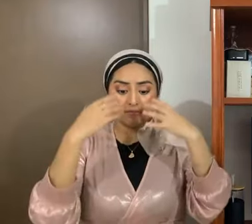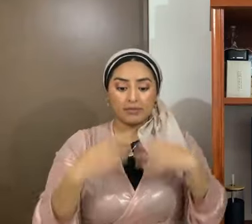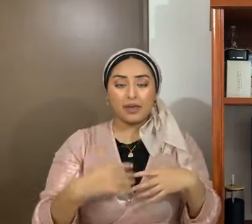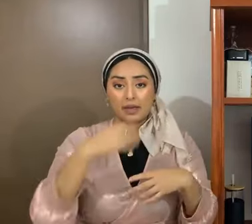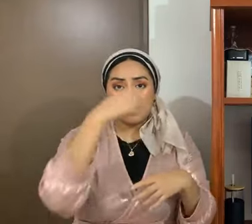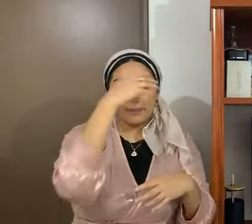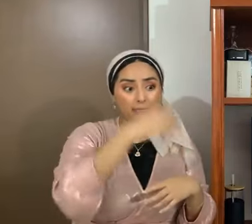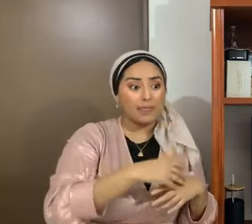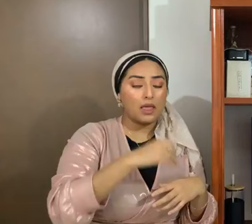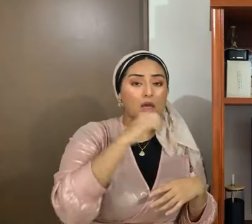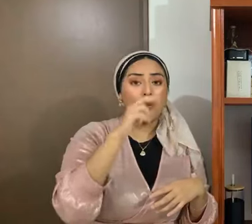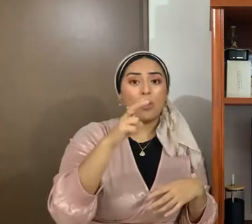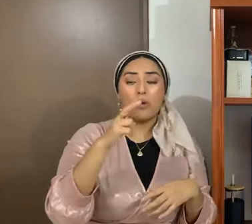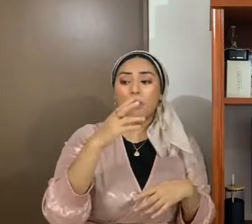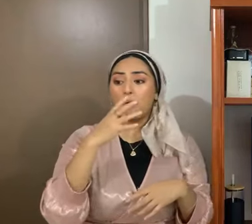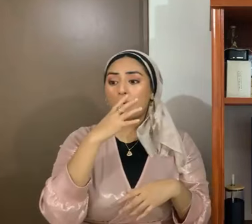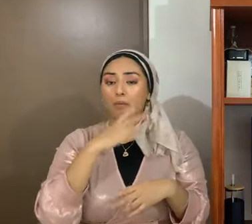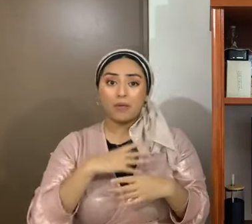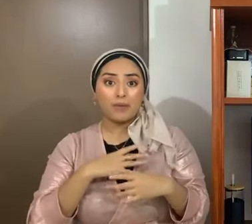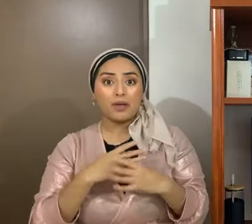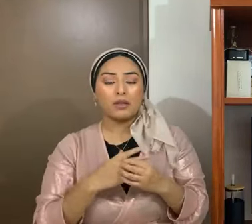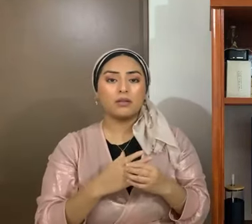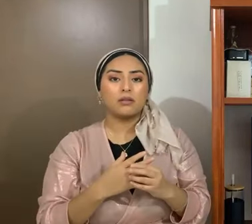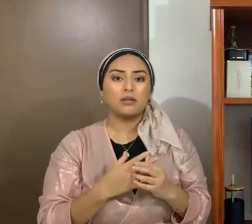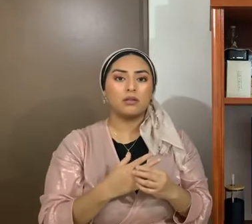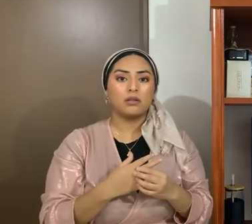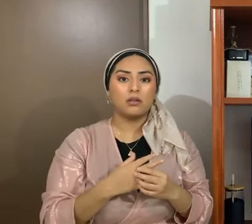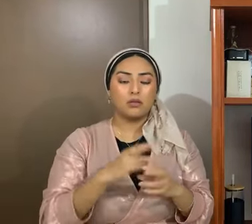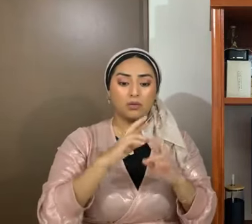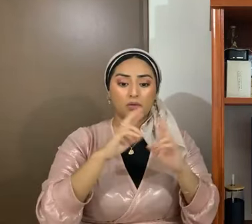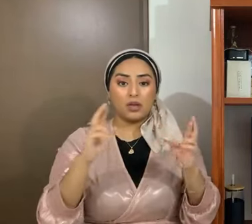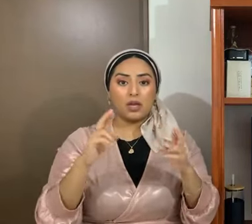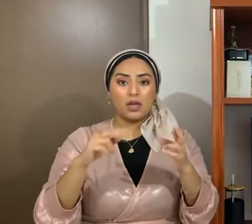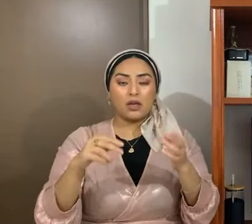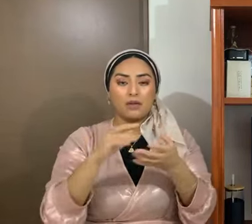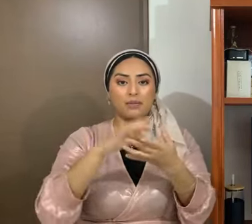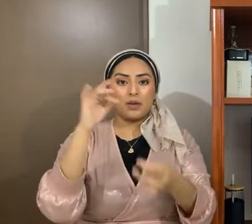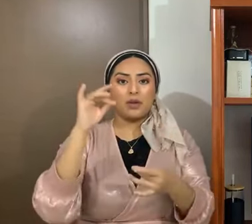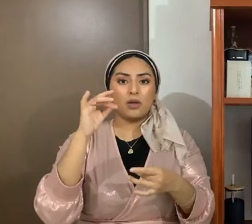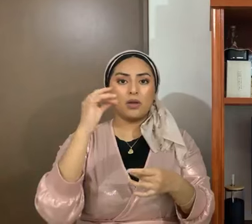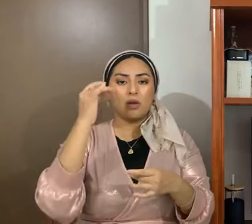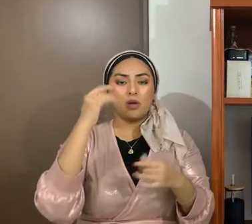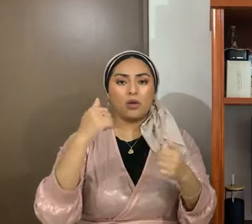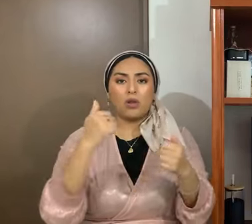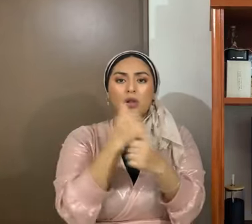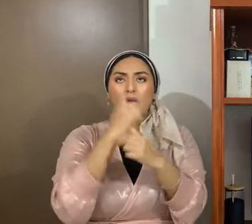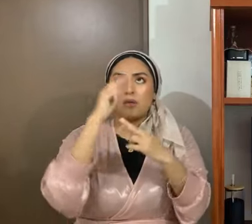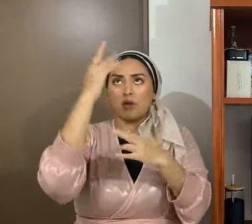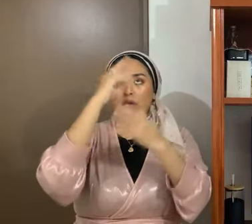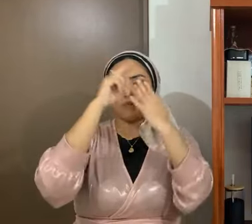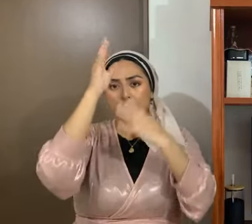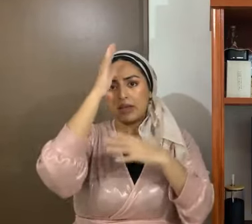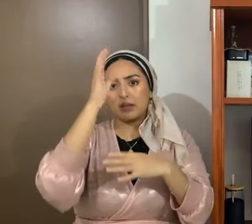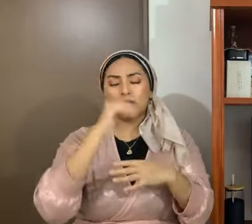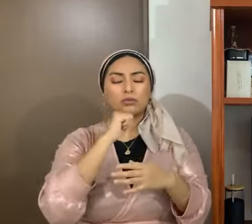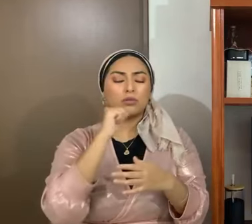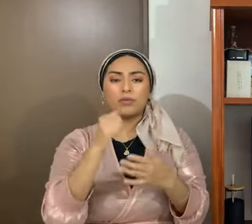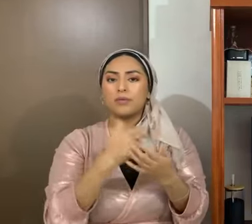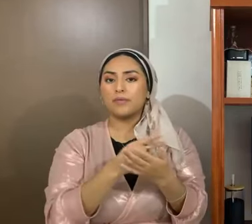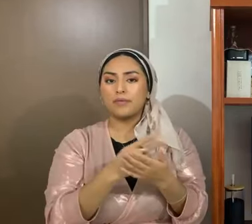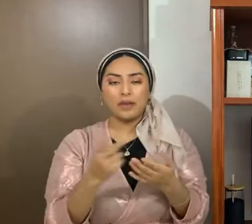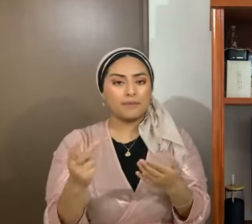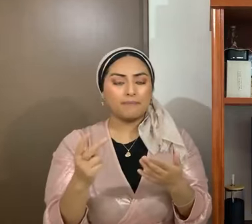o como mujercita, o en ambos casos, ya tienes una vestimenta espiritual, porque amas y temes al Eterno, no le falles, no le falles,